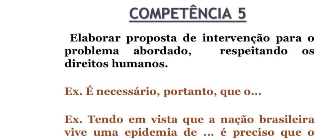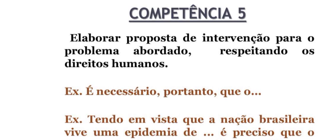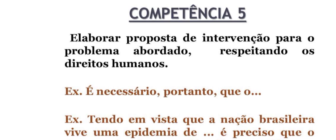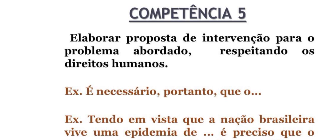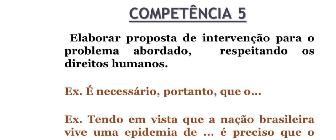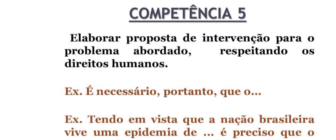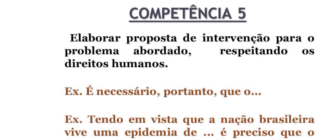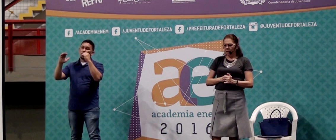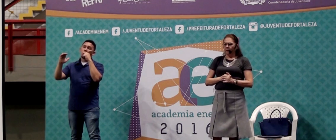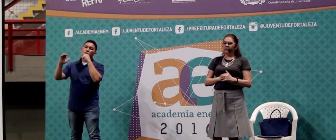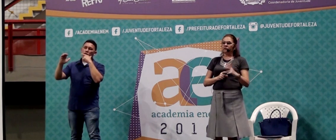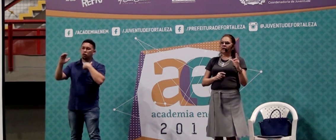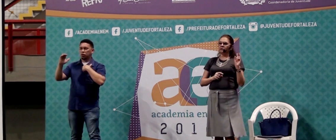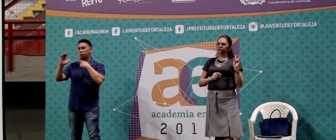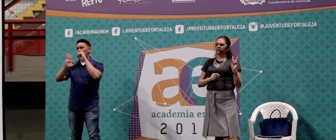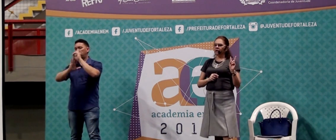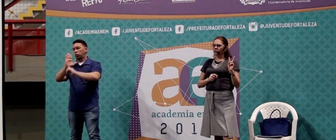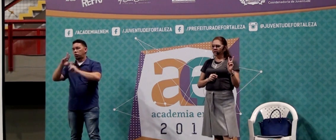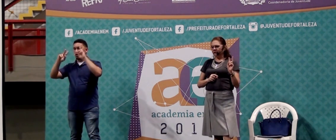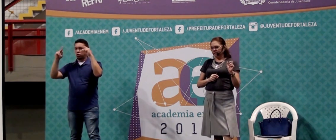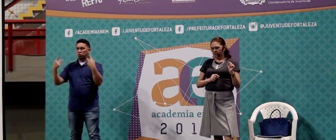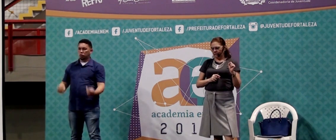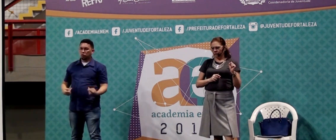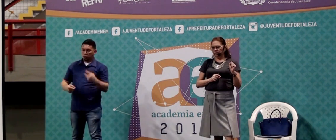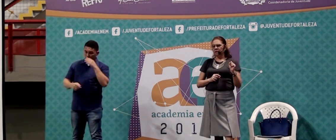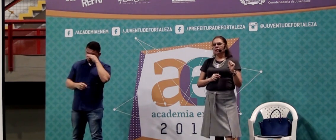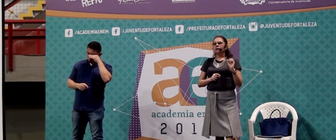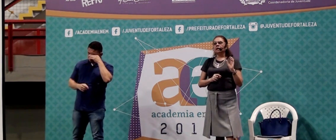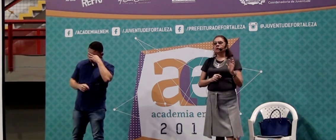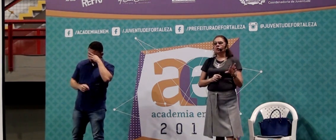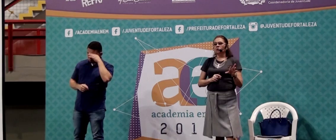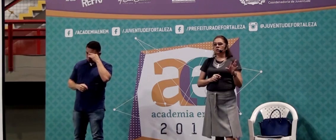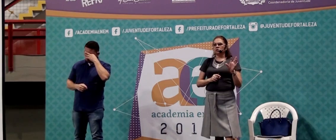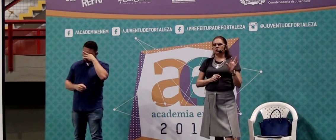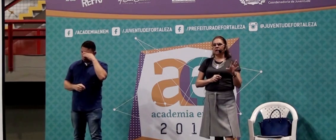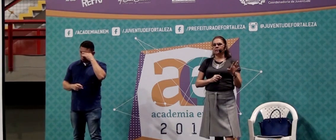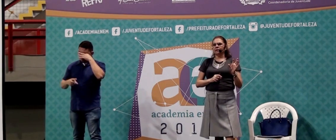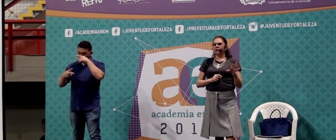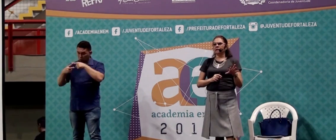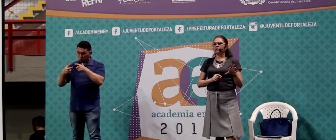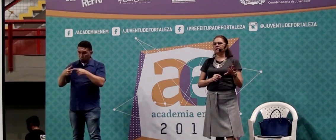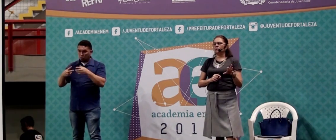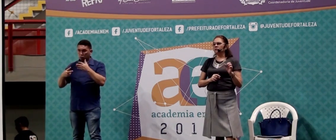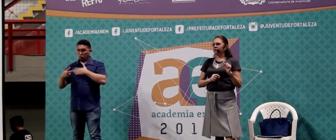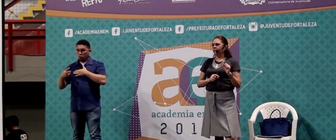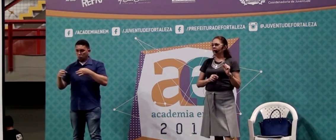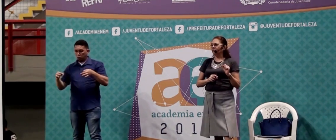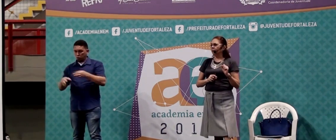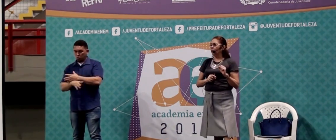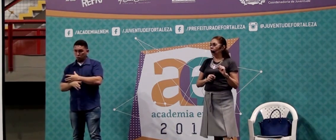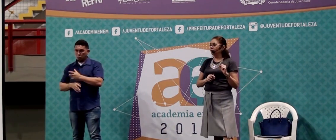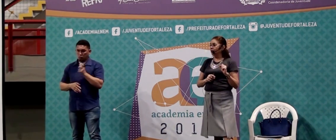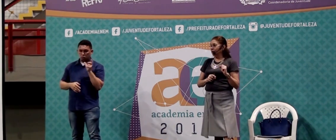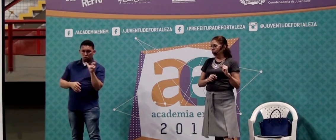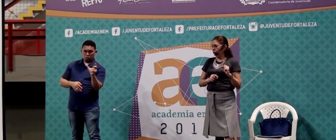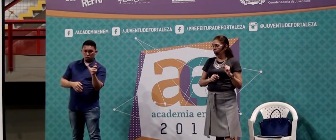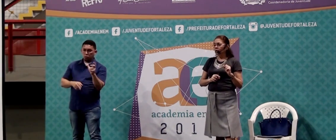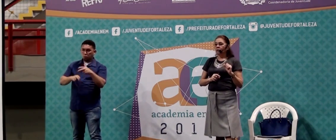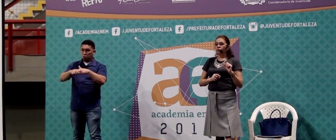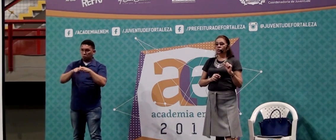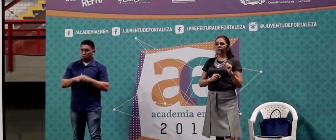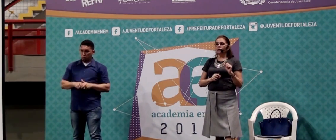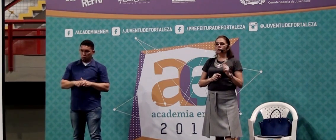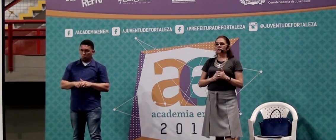os direitos humanos. Pessoal, eu citei 2 exemplos. Quem gosta de terminar a redação usando a palavra